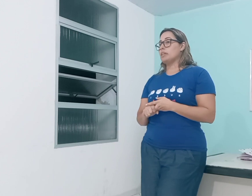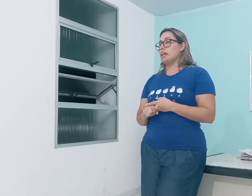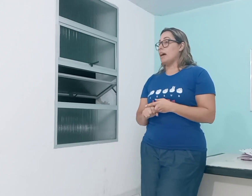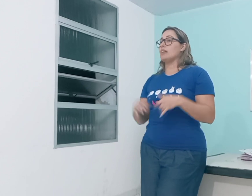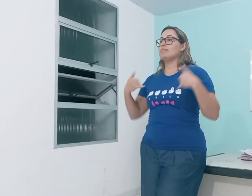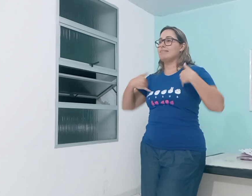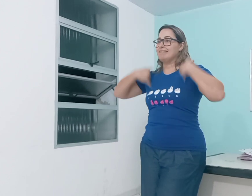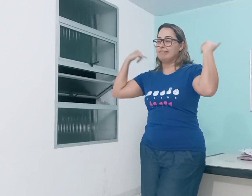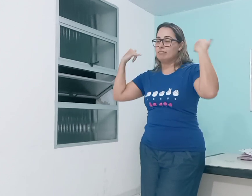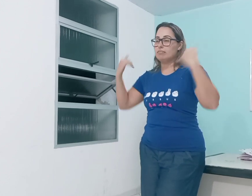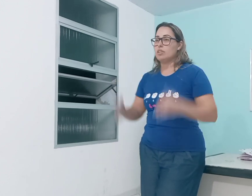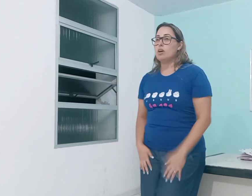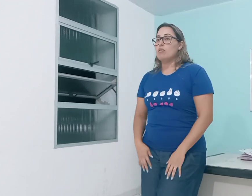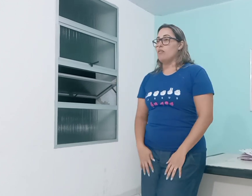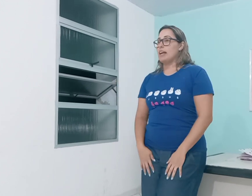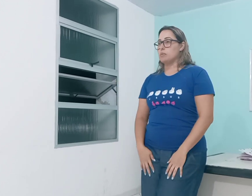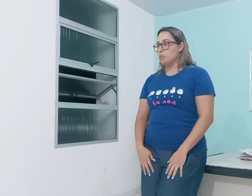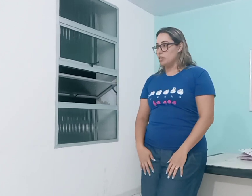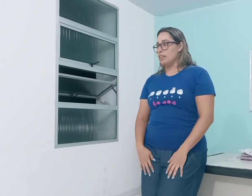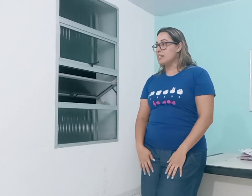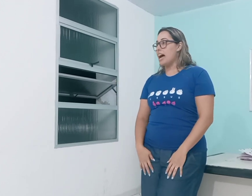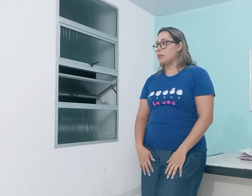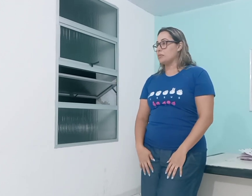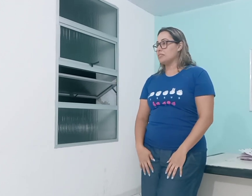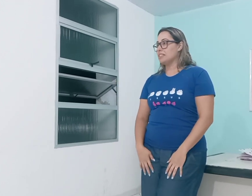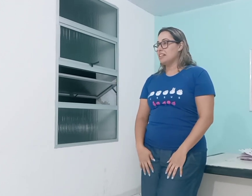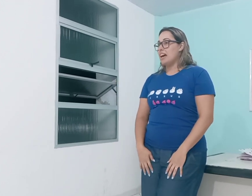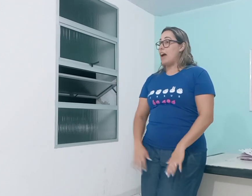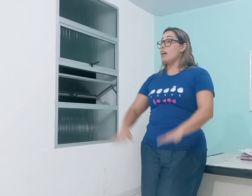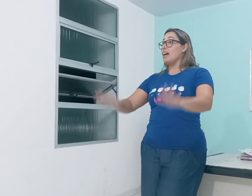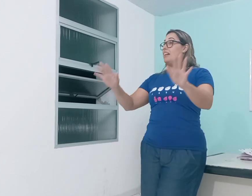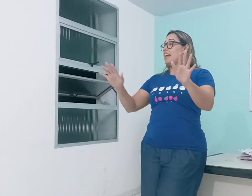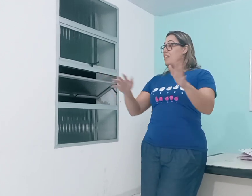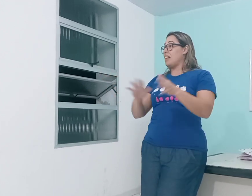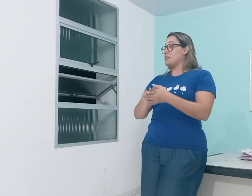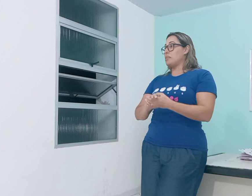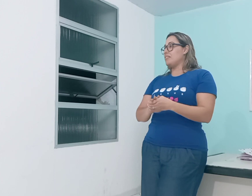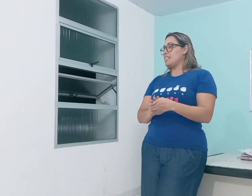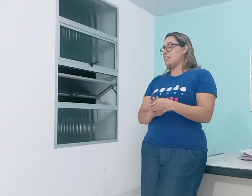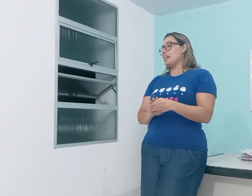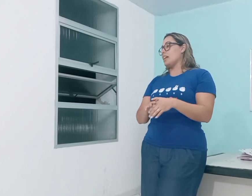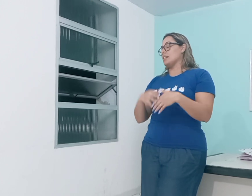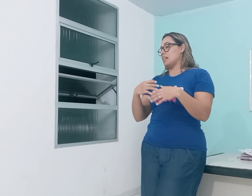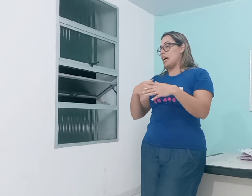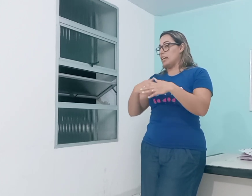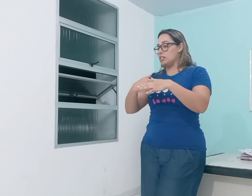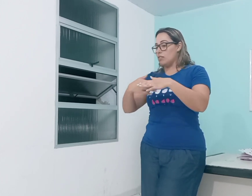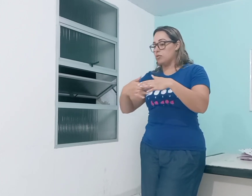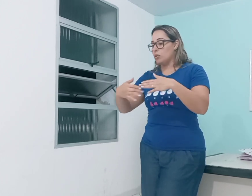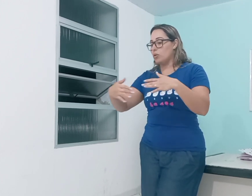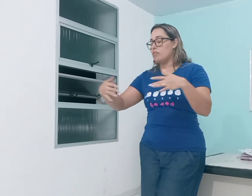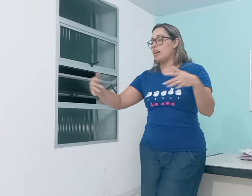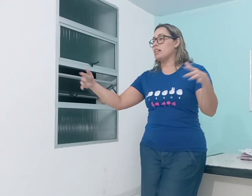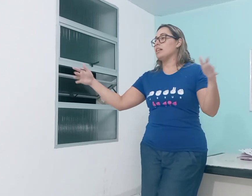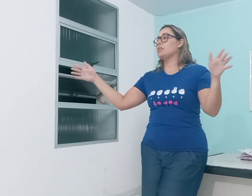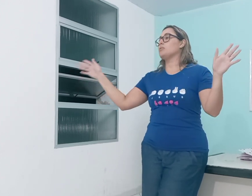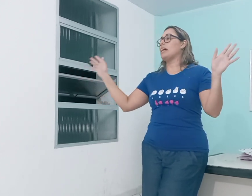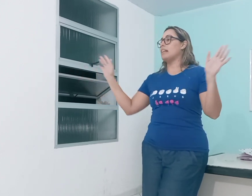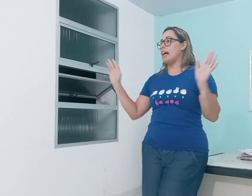quê? Vou falar sobre o meu aniversário. Aí ela vai falar sobre o aniversário dela. Aí já vou falando a